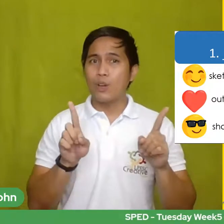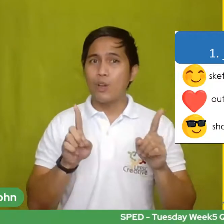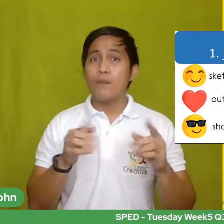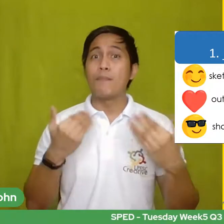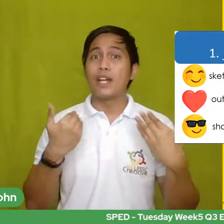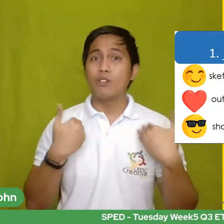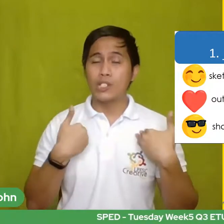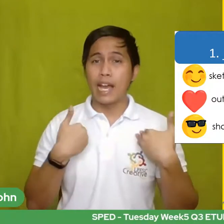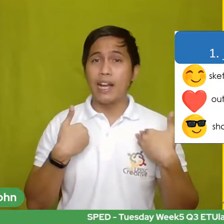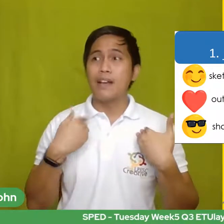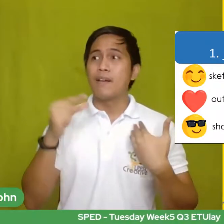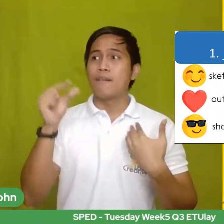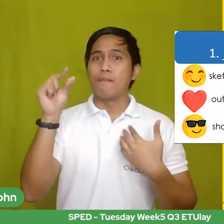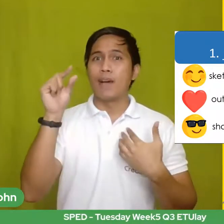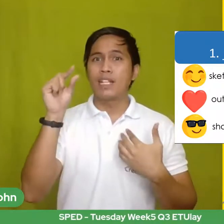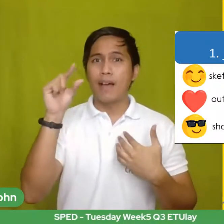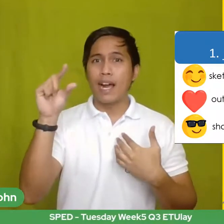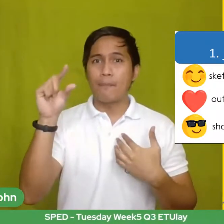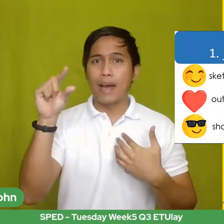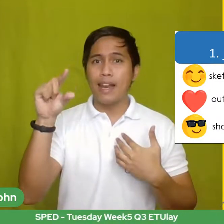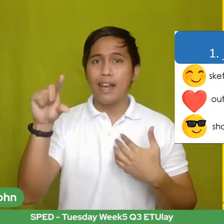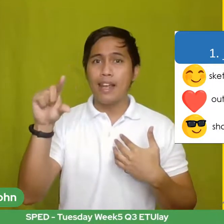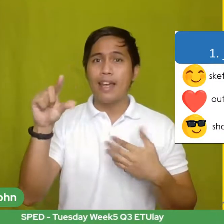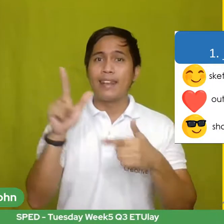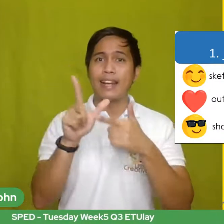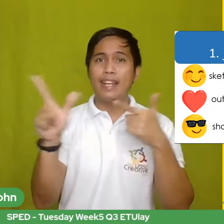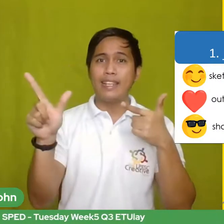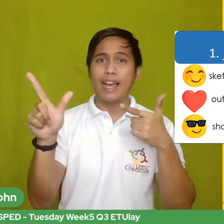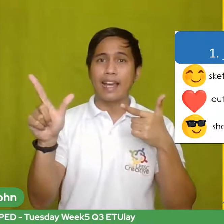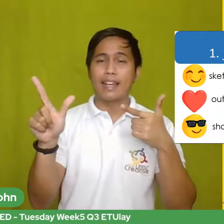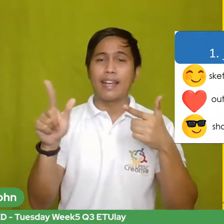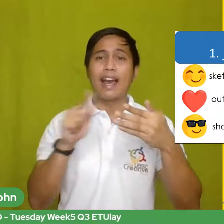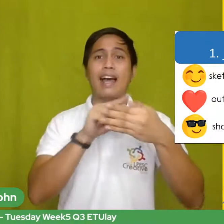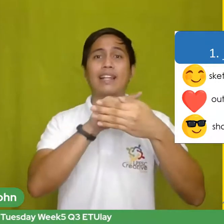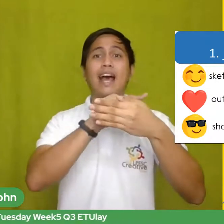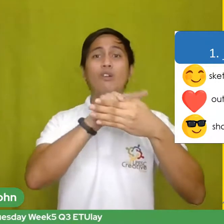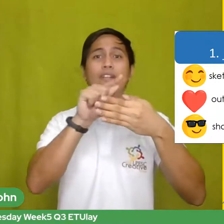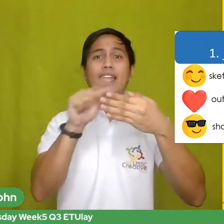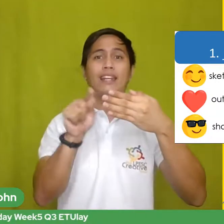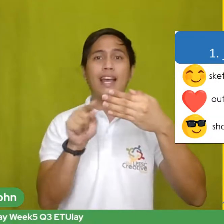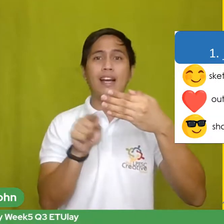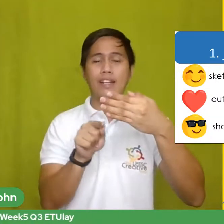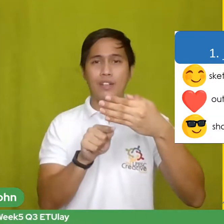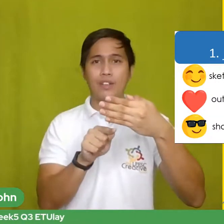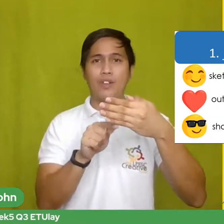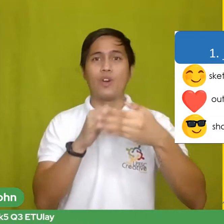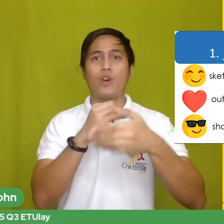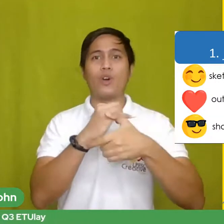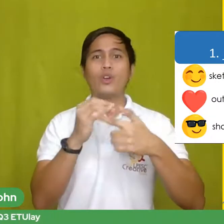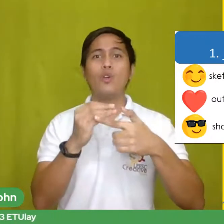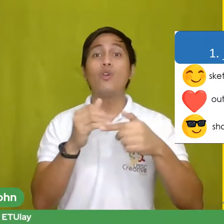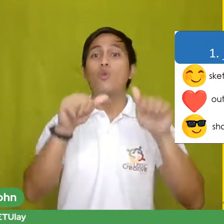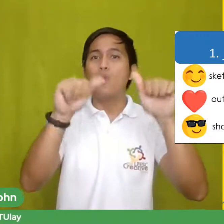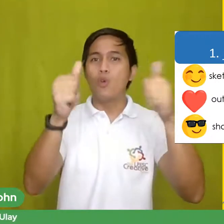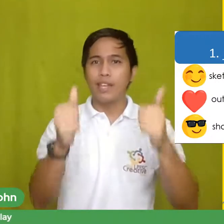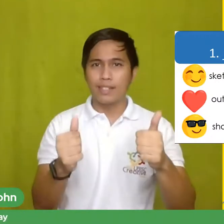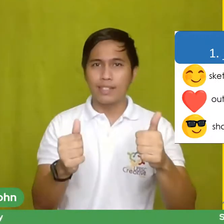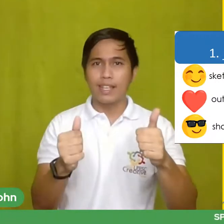Pero meron siyang mas makakapal na linya at outline lang o yung hugis